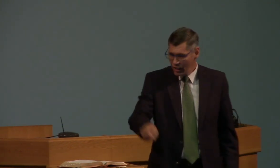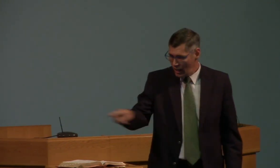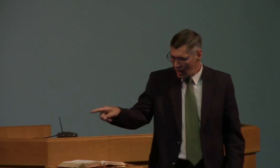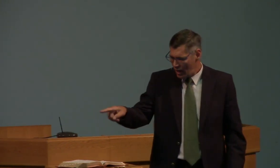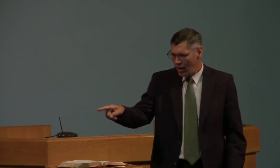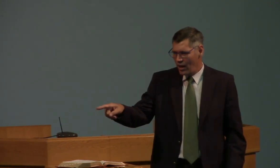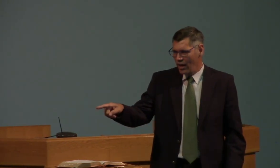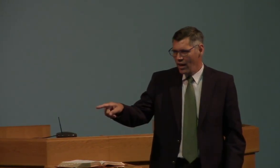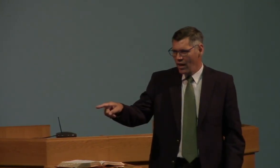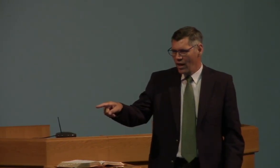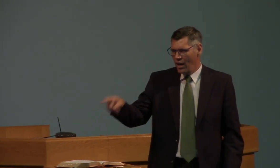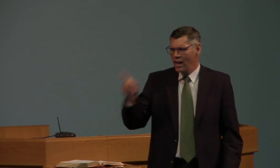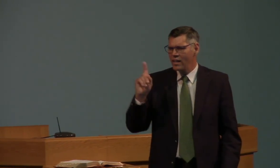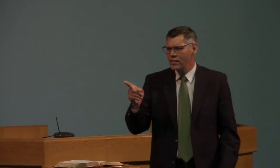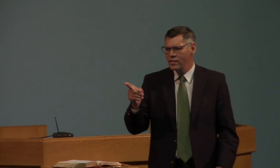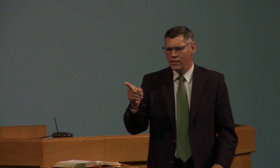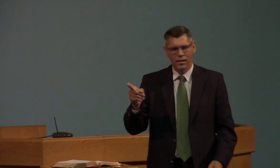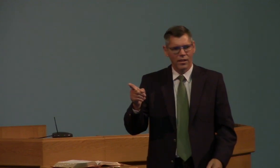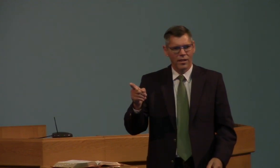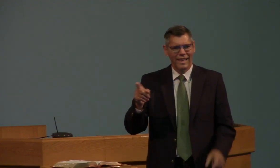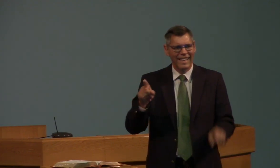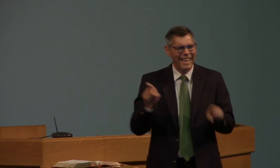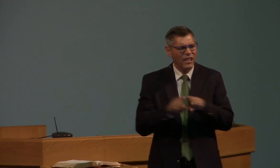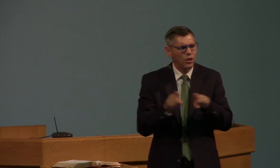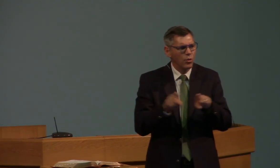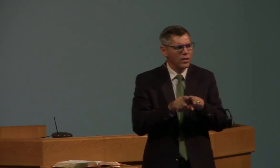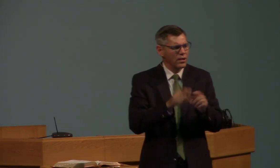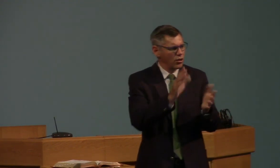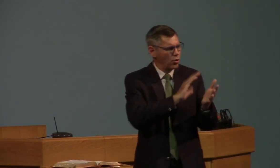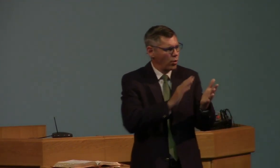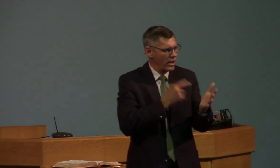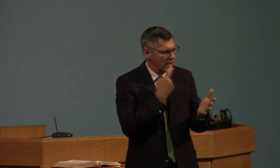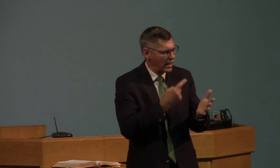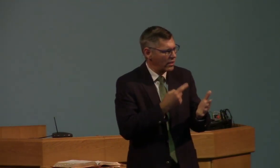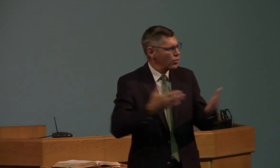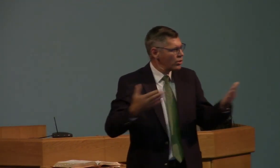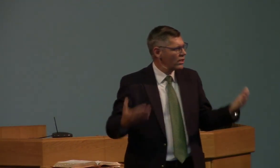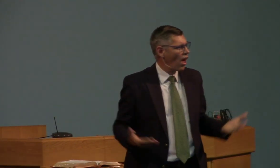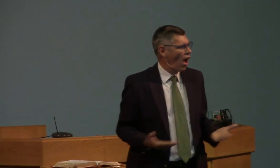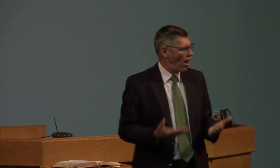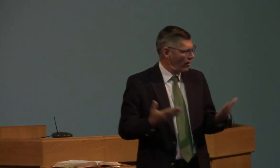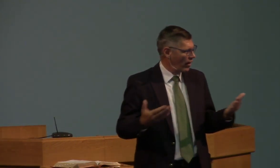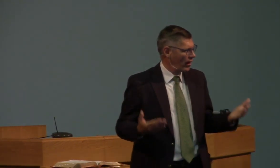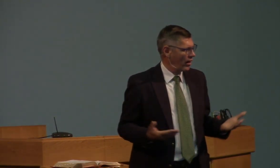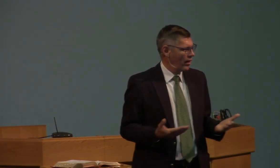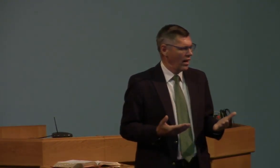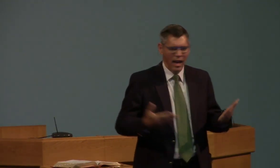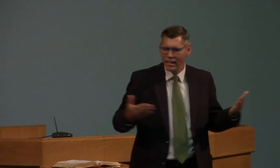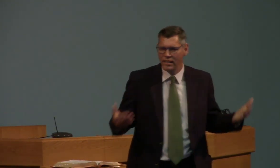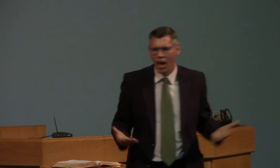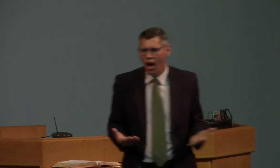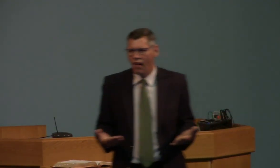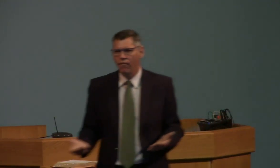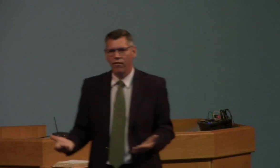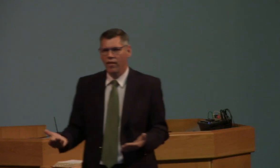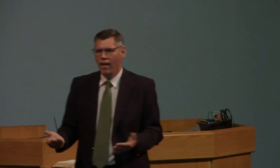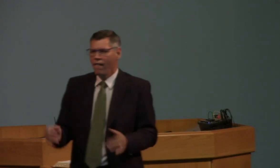Julle is net soos die storie sê, so slawe. 'n Slaaf